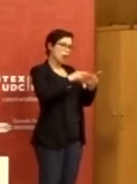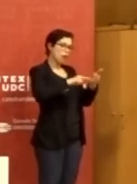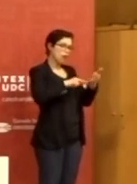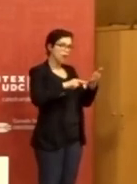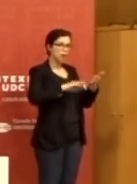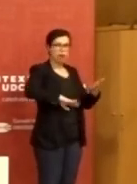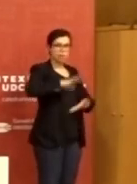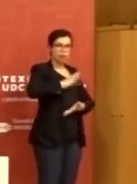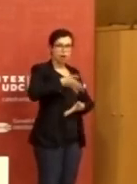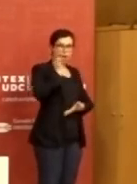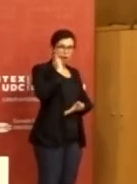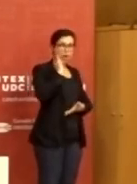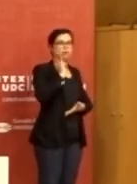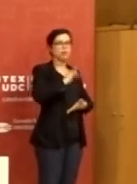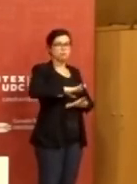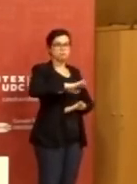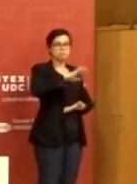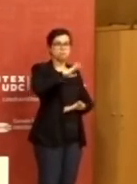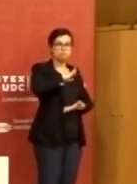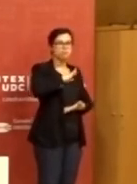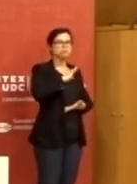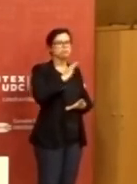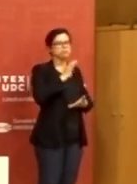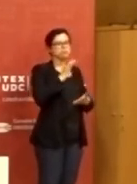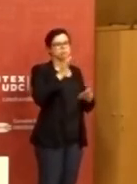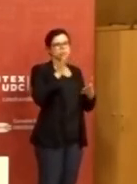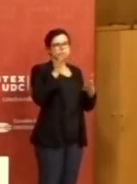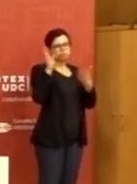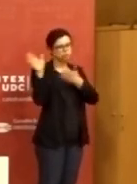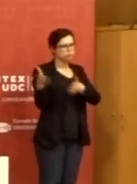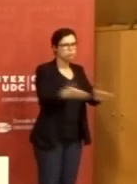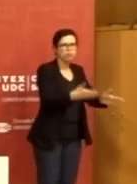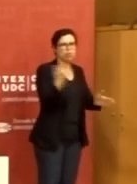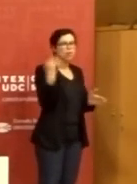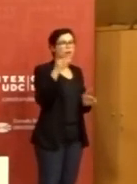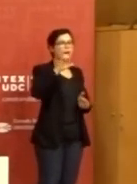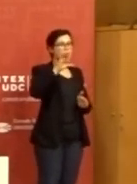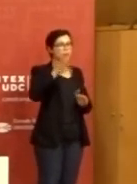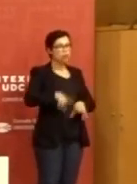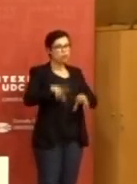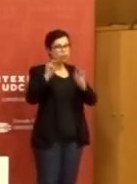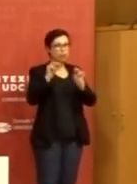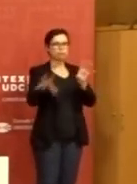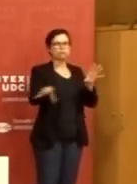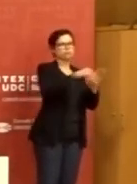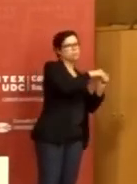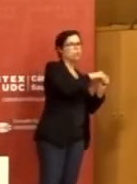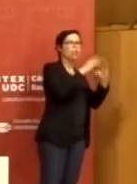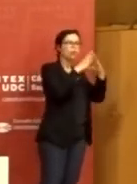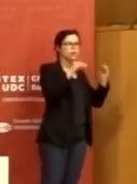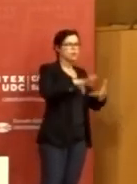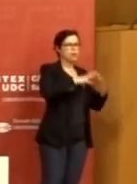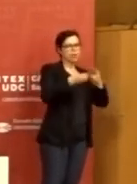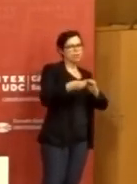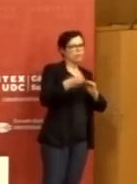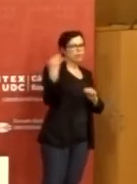ir hacia ofrecerles una formación postsecundaria en las universidades adaptada a sus circunstancias,